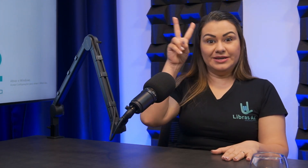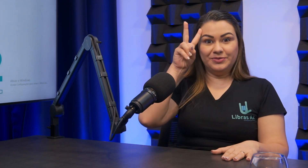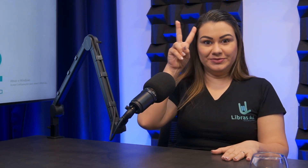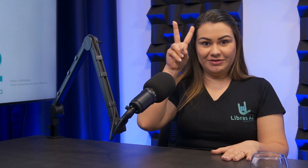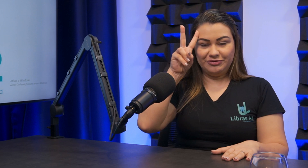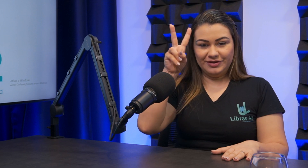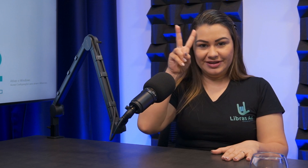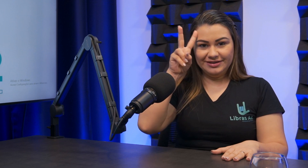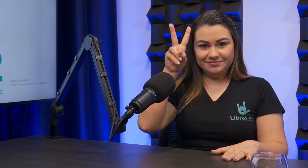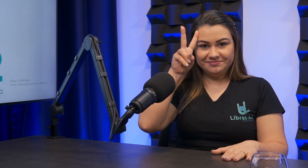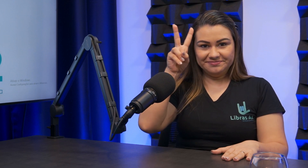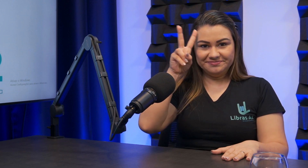segunda-feira,